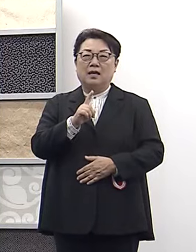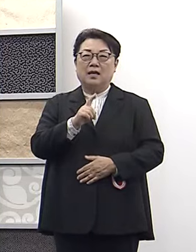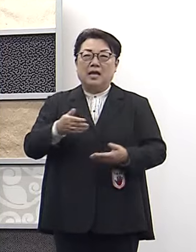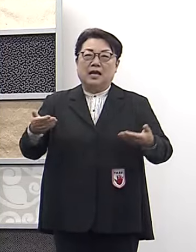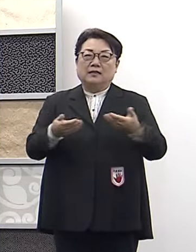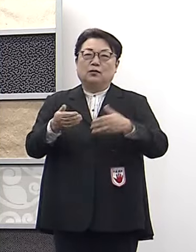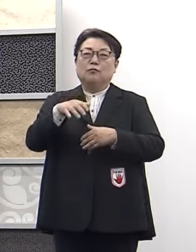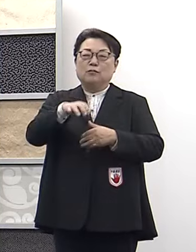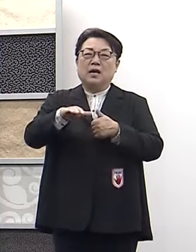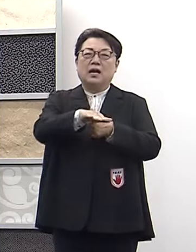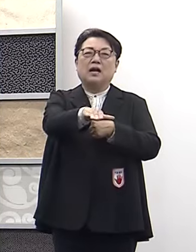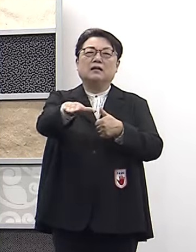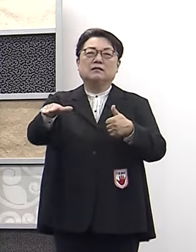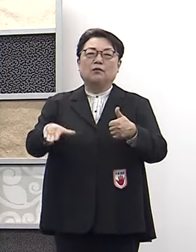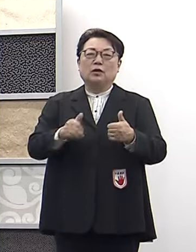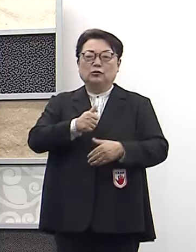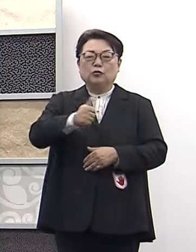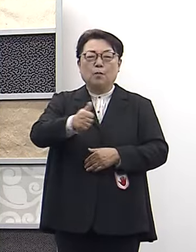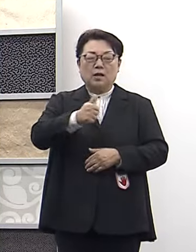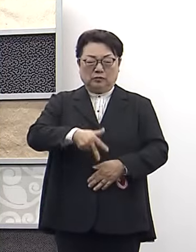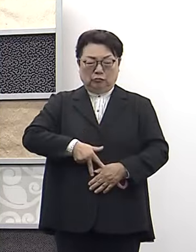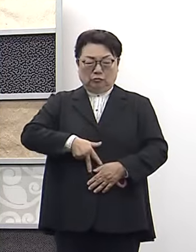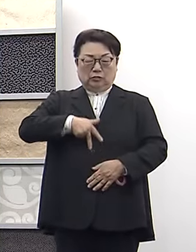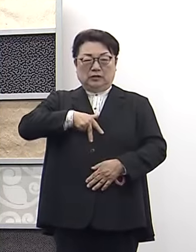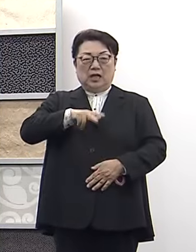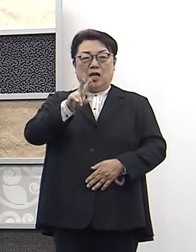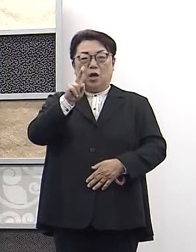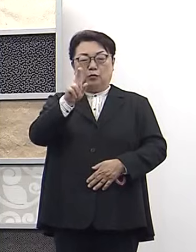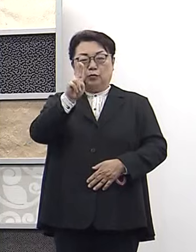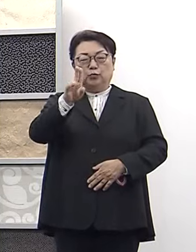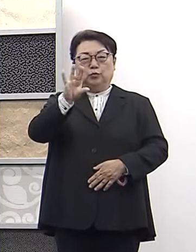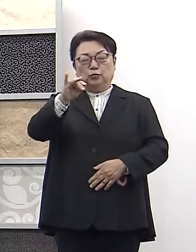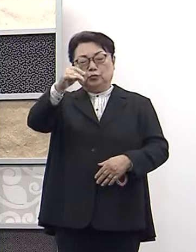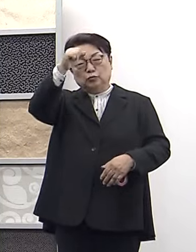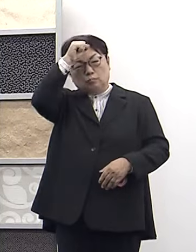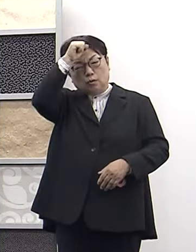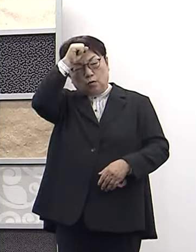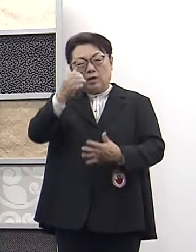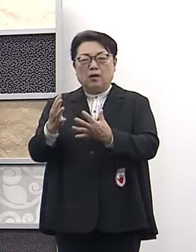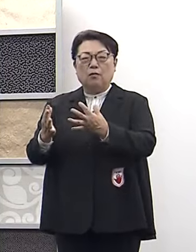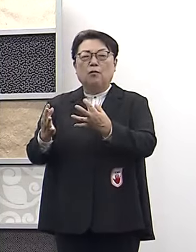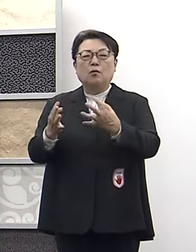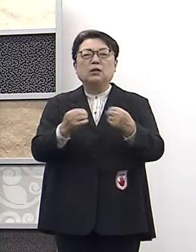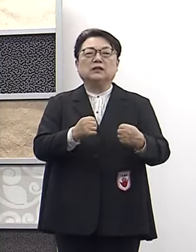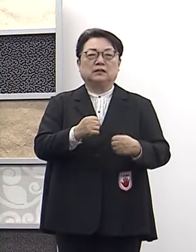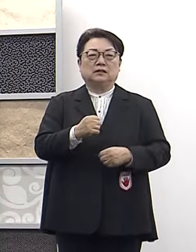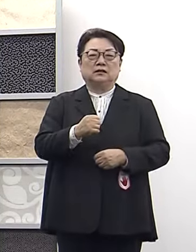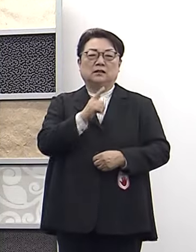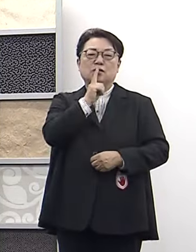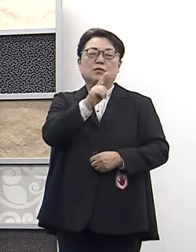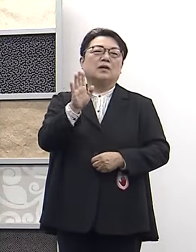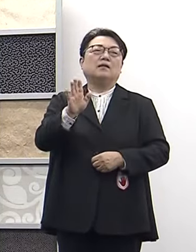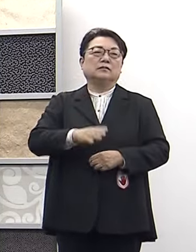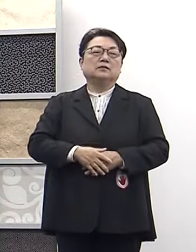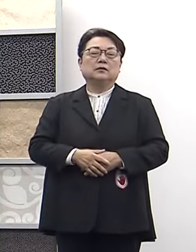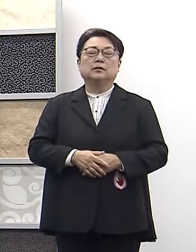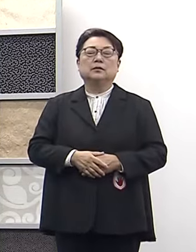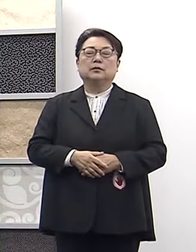職場環境でのこうストレスによるうつ病、これが多いというふうに言われています。